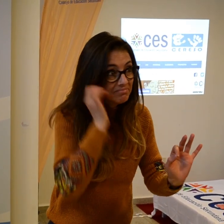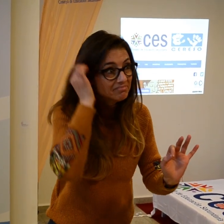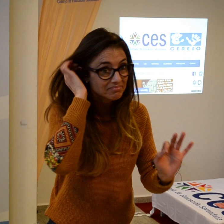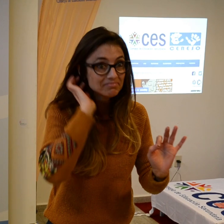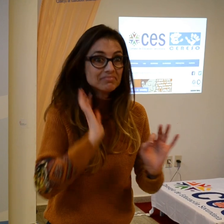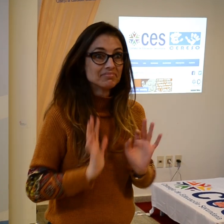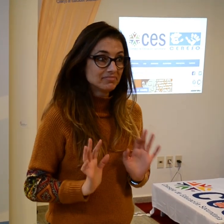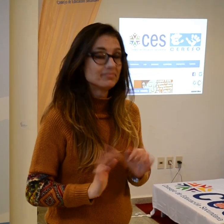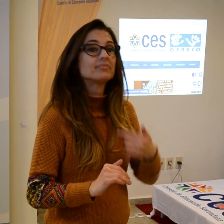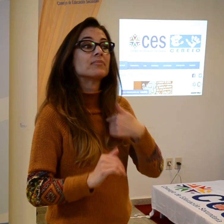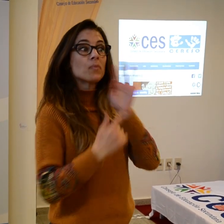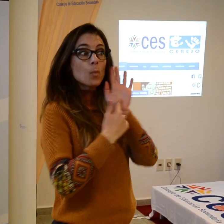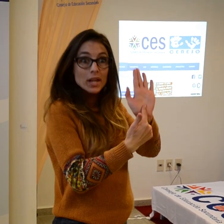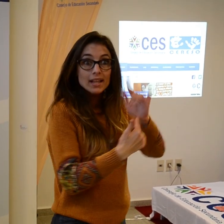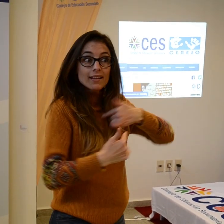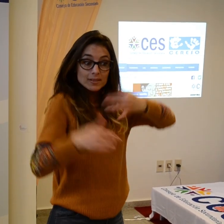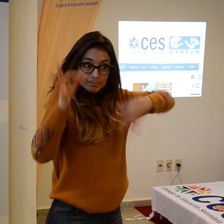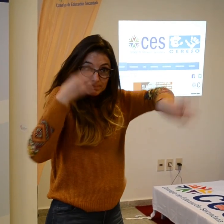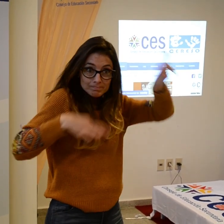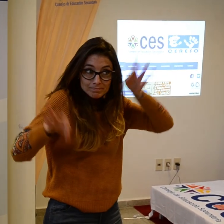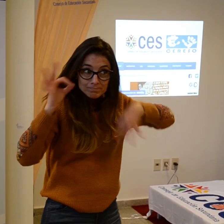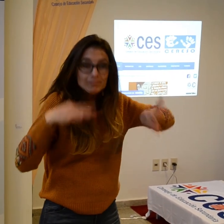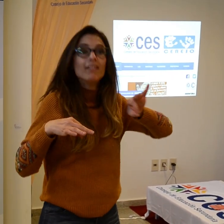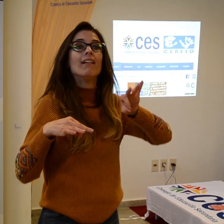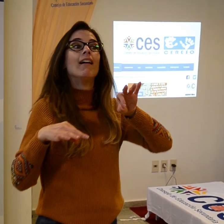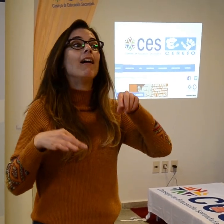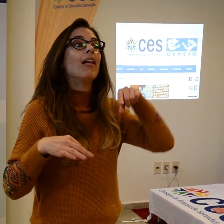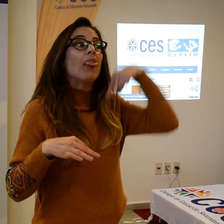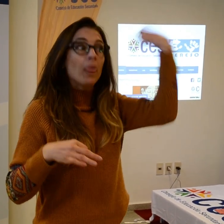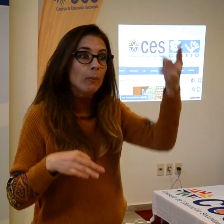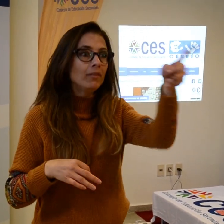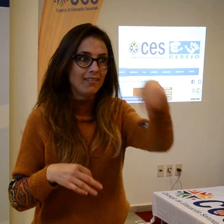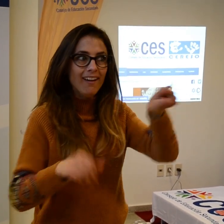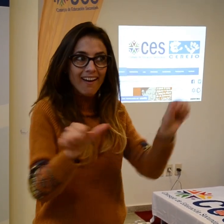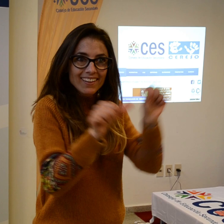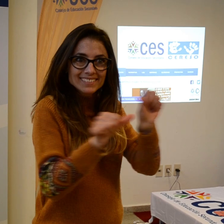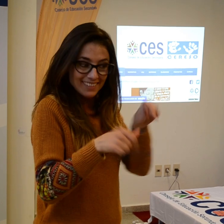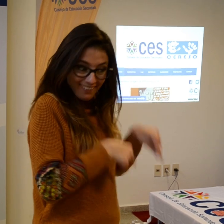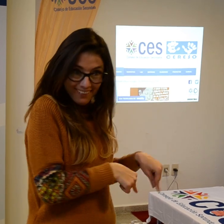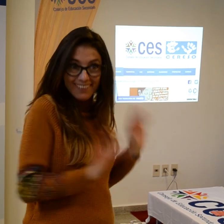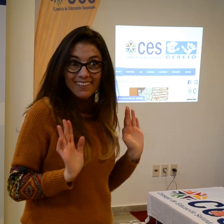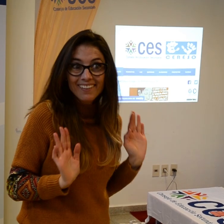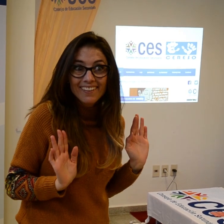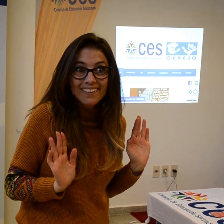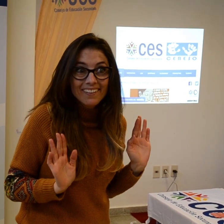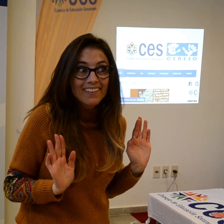hacer en mímica, ¿sí? No. Les voy a mostrar en una especie de teatro. Y después ustedes, si se animan a hacerlo, pueden hacerlo